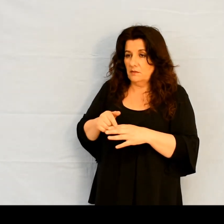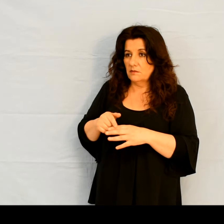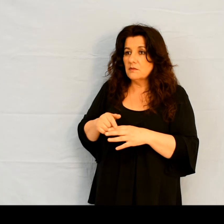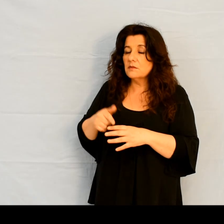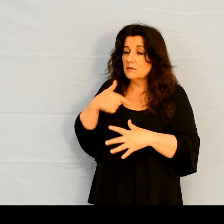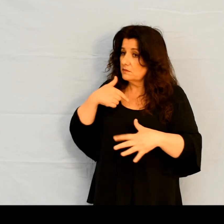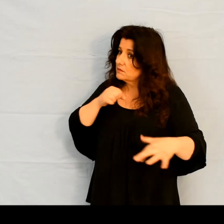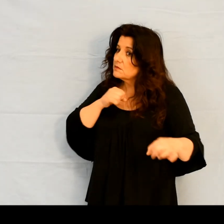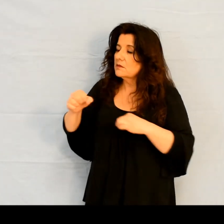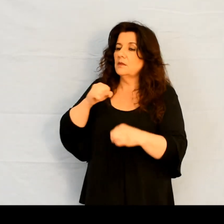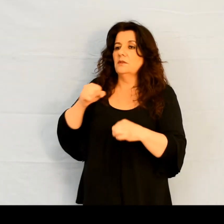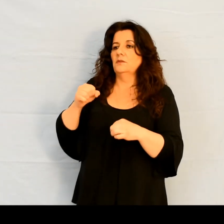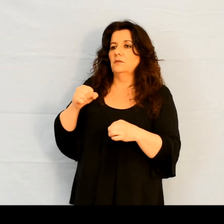Je sanctifierai mon grand nom,